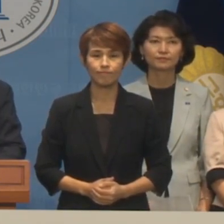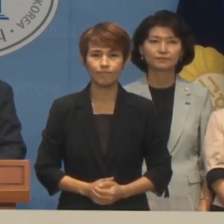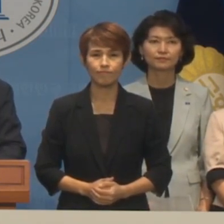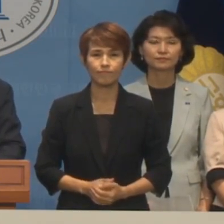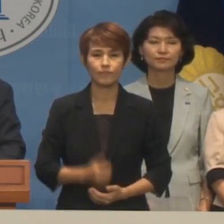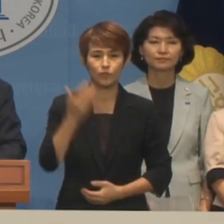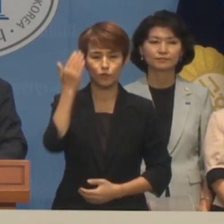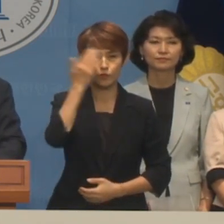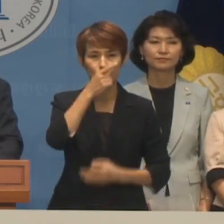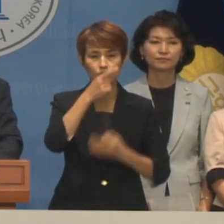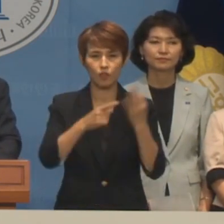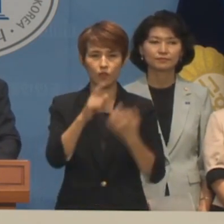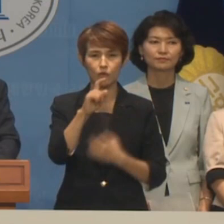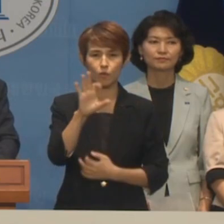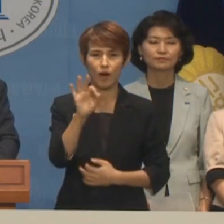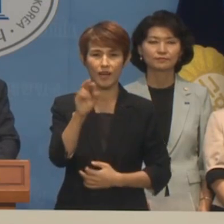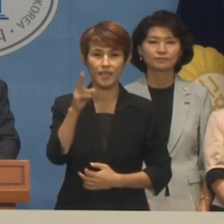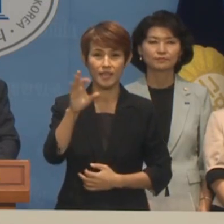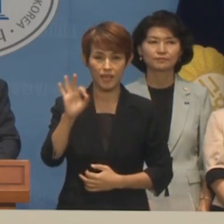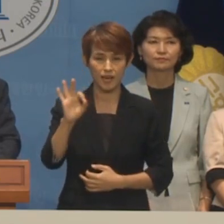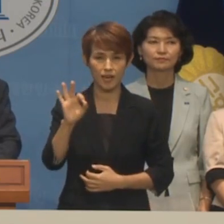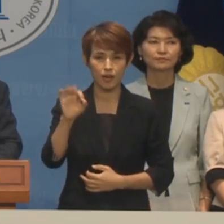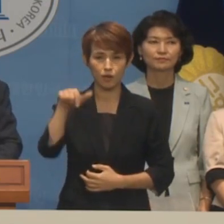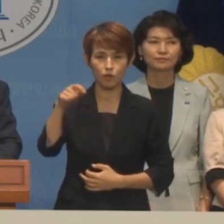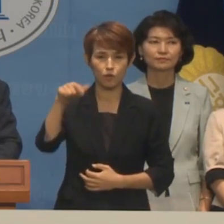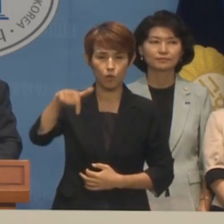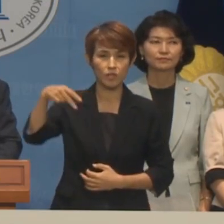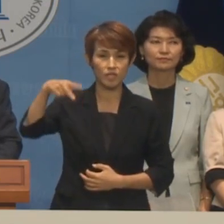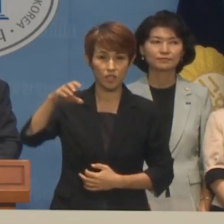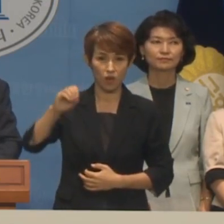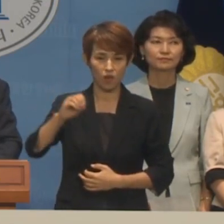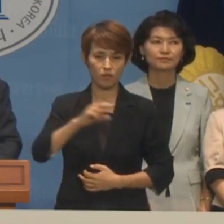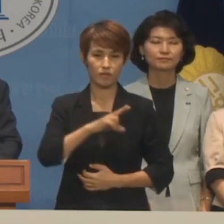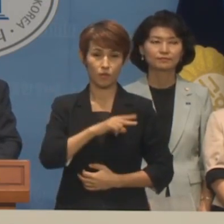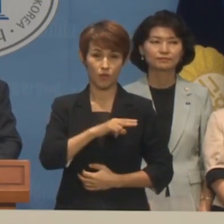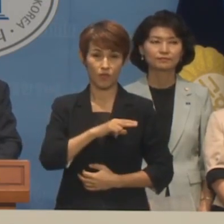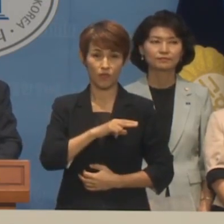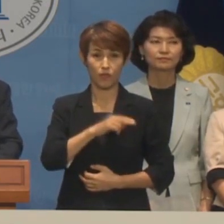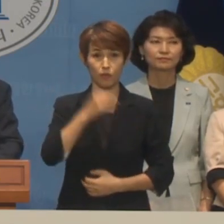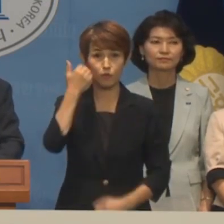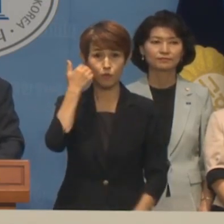순천, 광양, 곡성, 구례 지역구를 둔